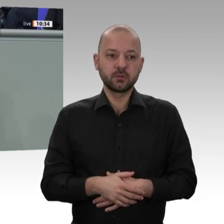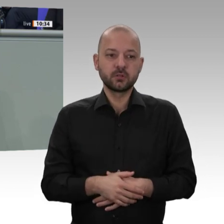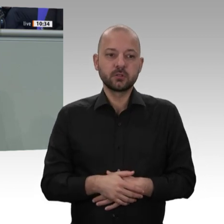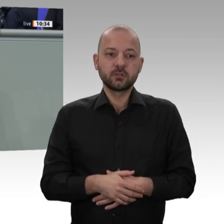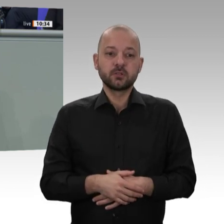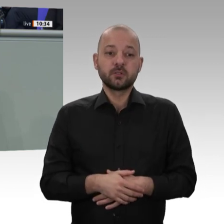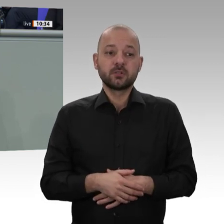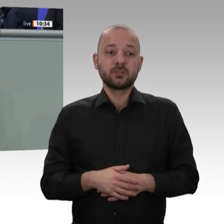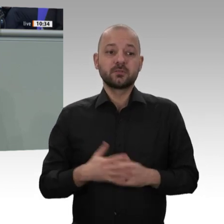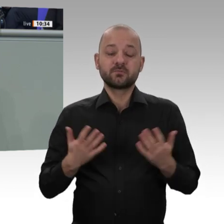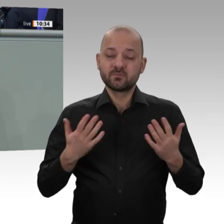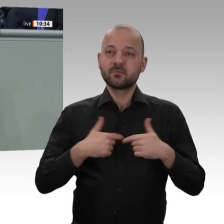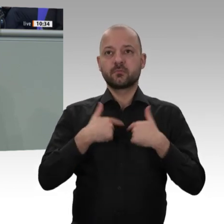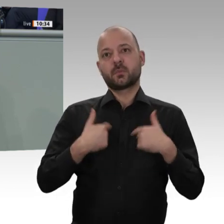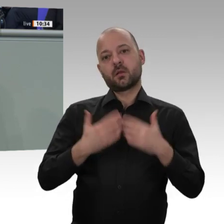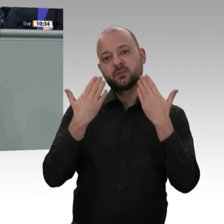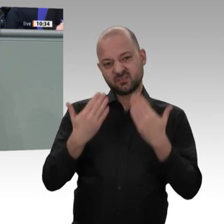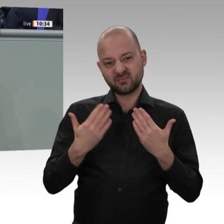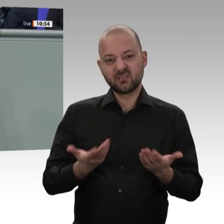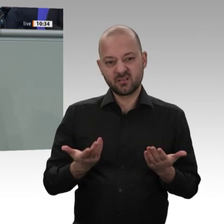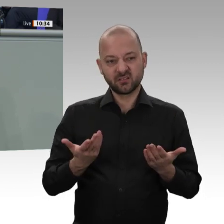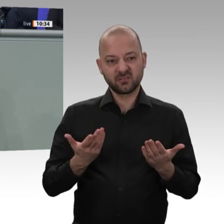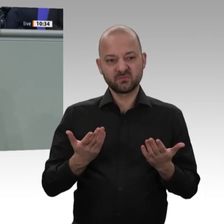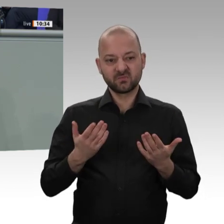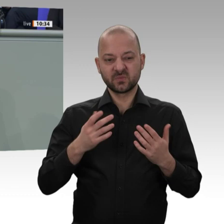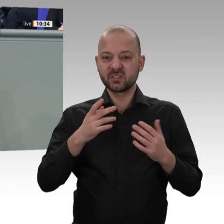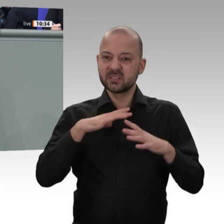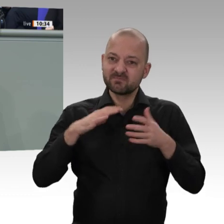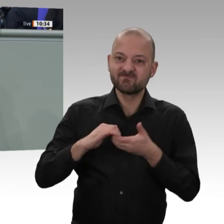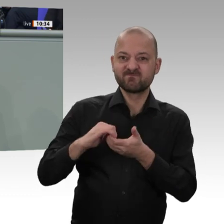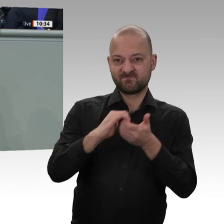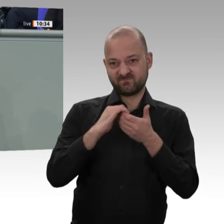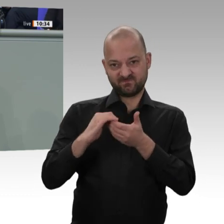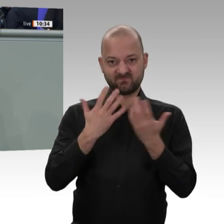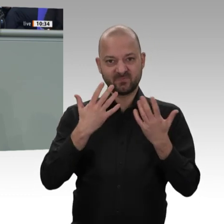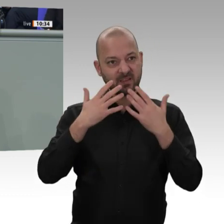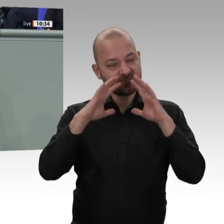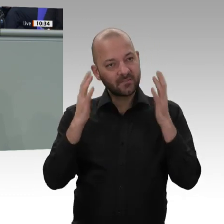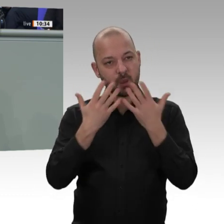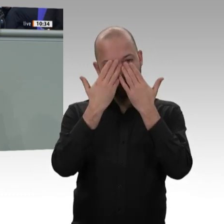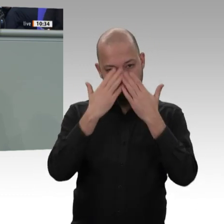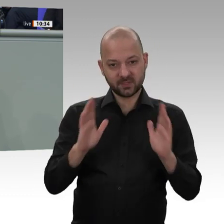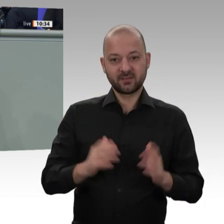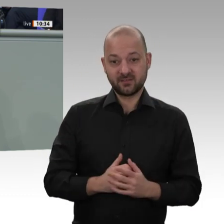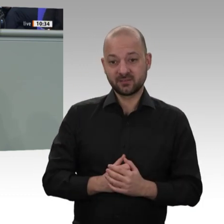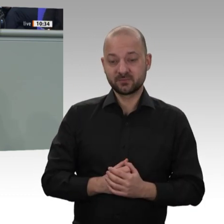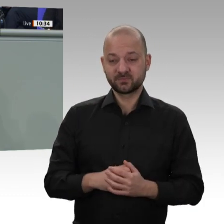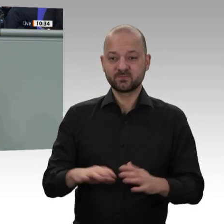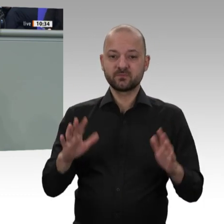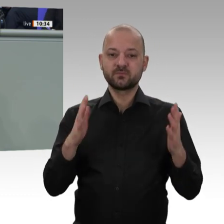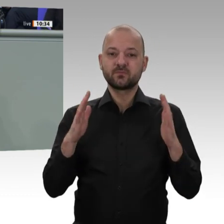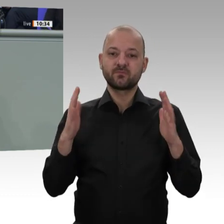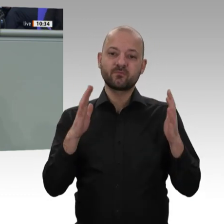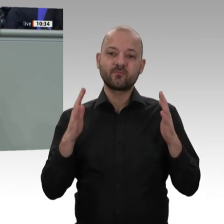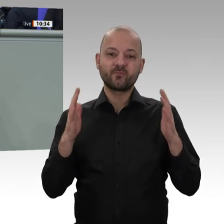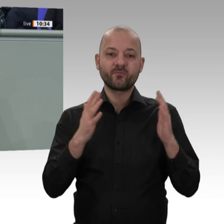180 Nationen. Ich habe hunderte von Bannern, Plakaten und Aufklebern gesehen in unserer Stadt mit klaren Botschaften wie